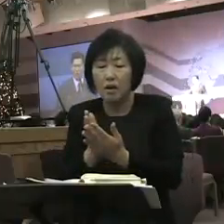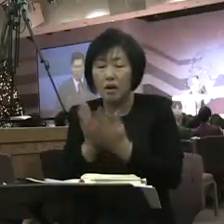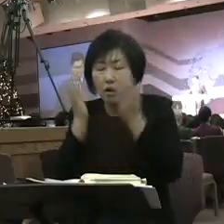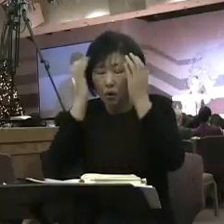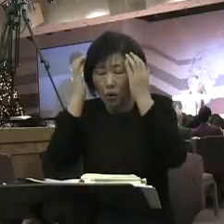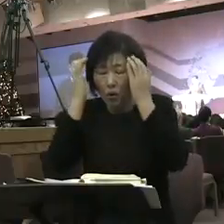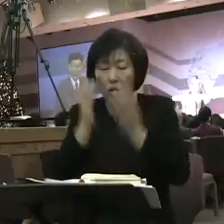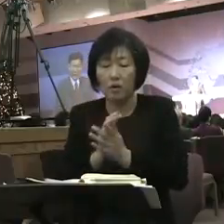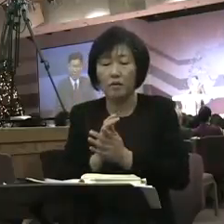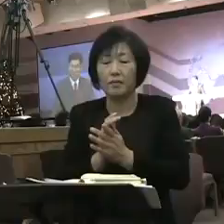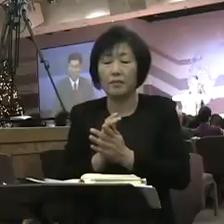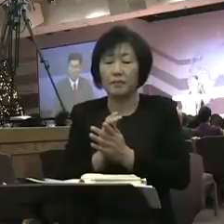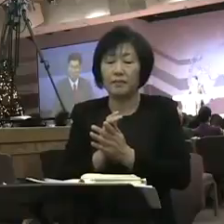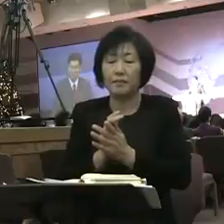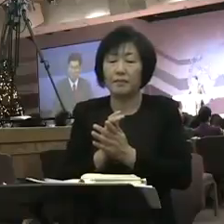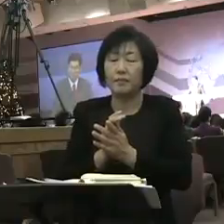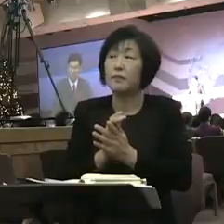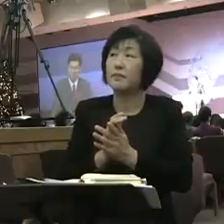요소들을 앞에 놓이게 될 거예요.